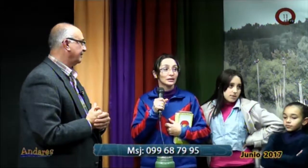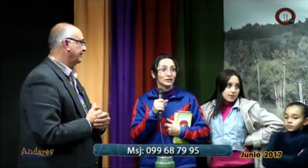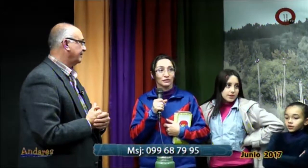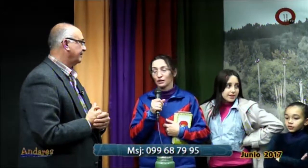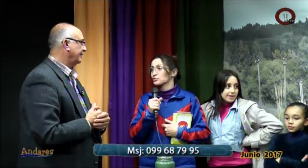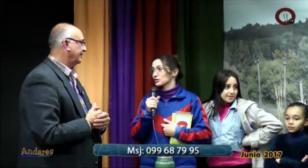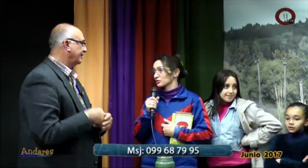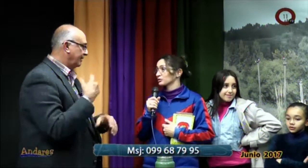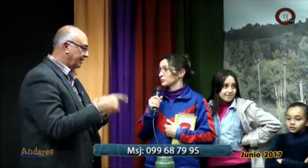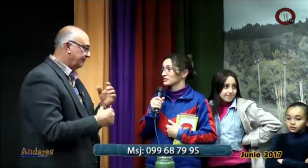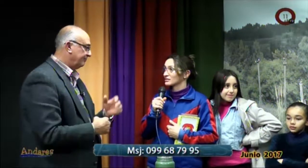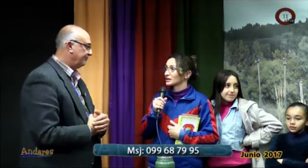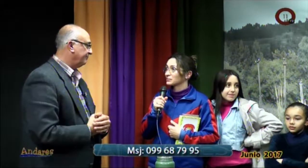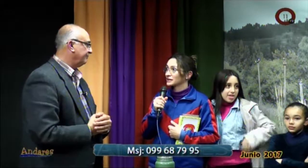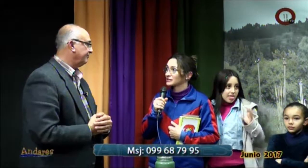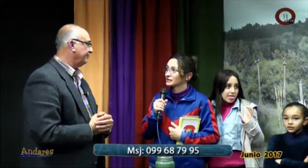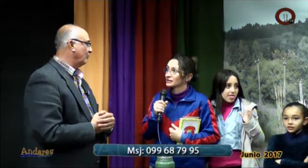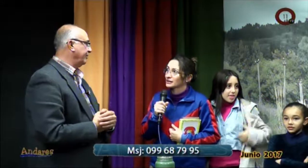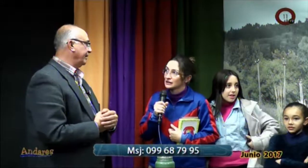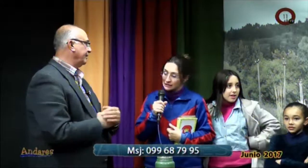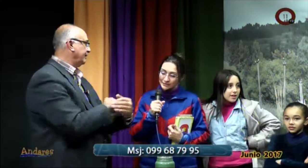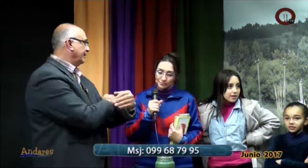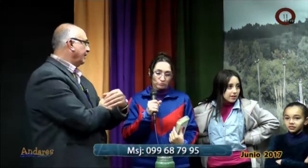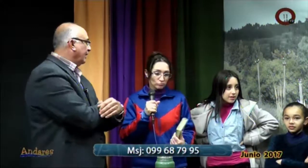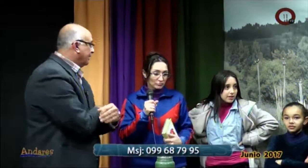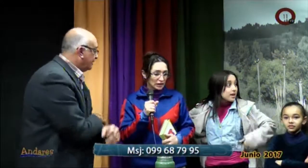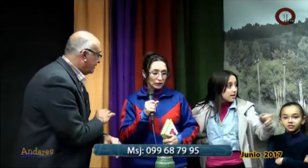Y les contábamos a ellos lo de la presencia de la ministra Muy bien